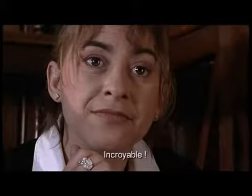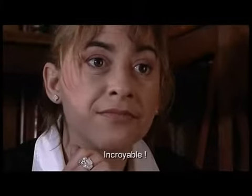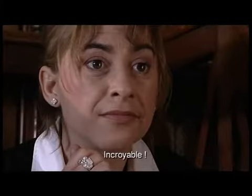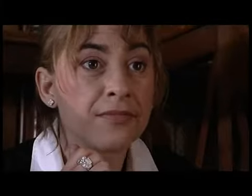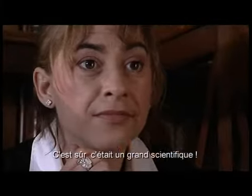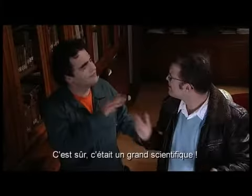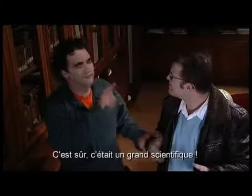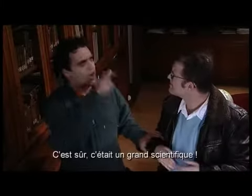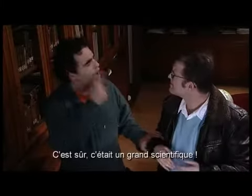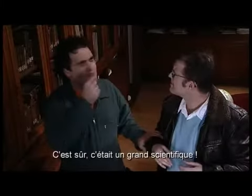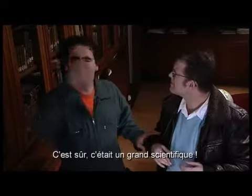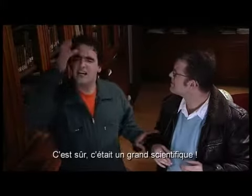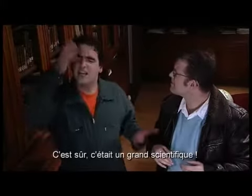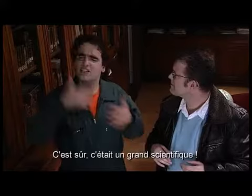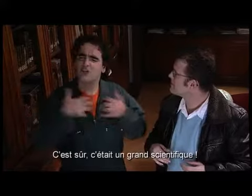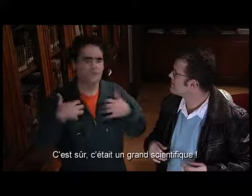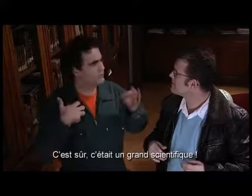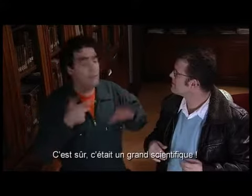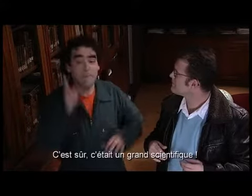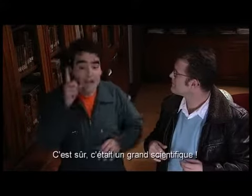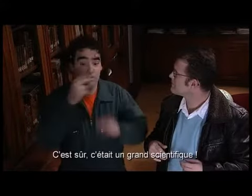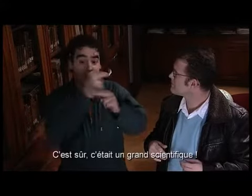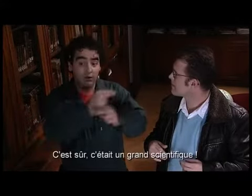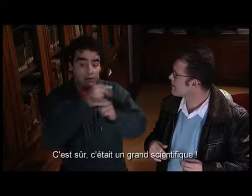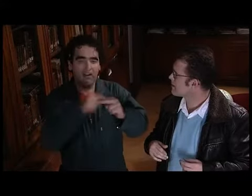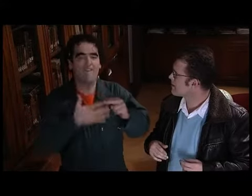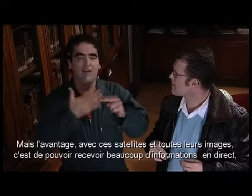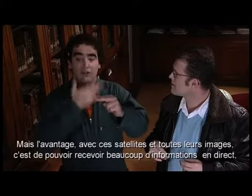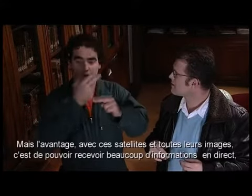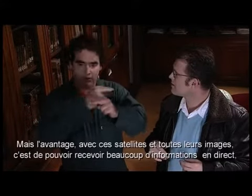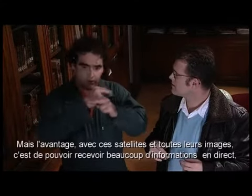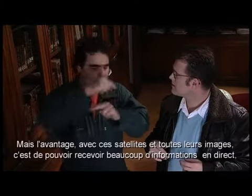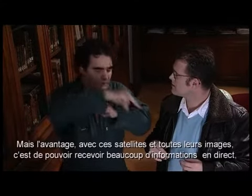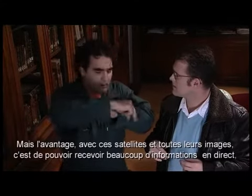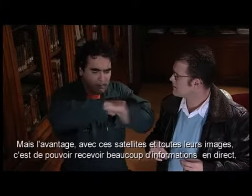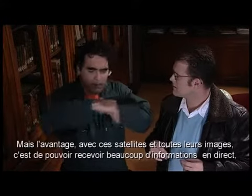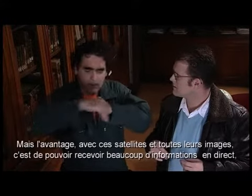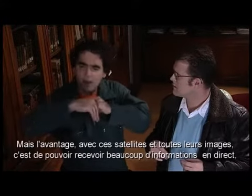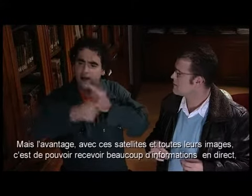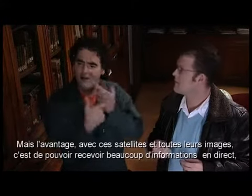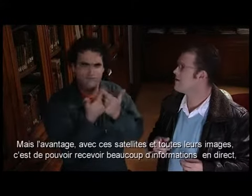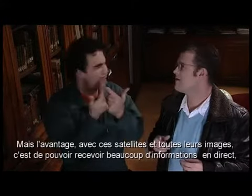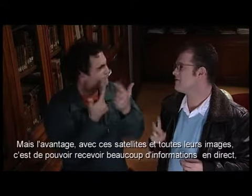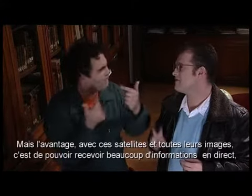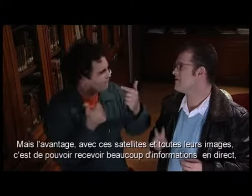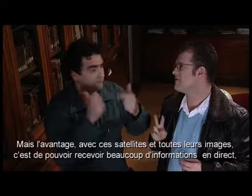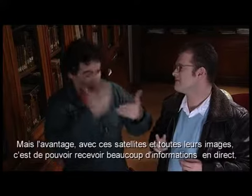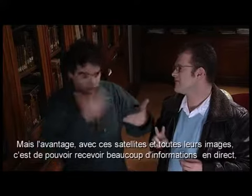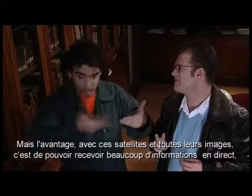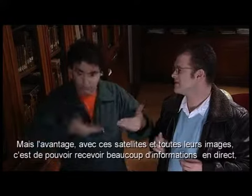Incroyable. Ah, c'est sûr. C'était un grand scientifique. Mais l'avantage avec ces satellites et toutes leurs images, c'est de